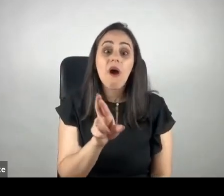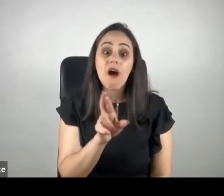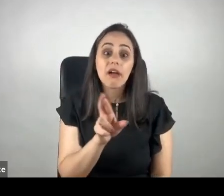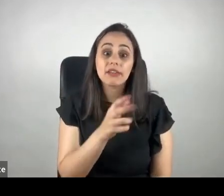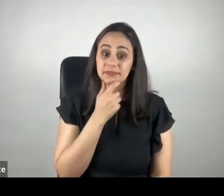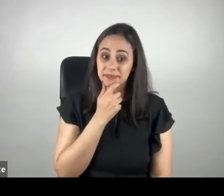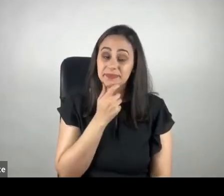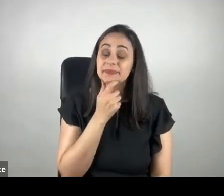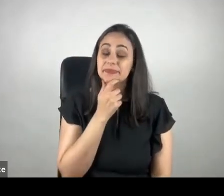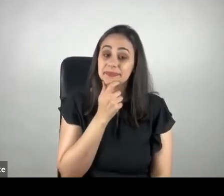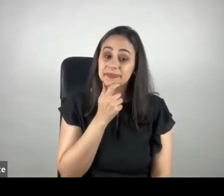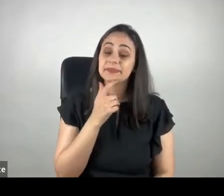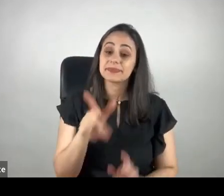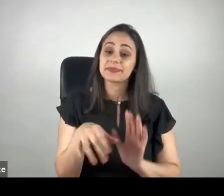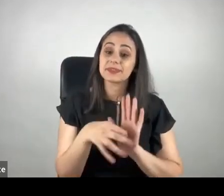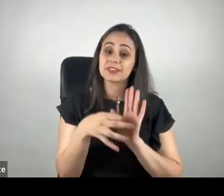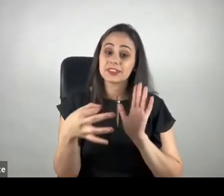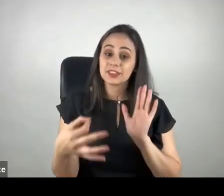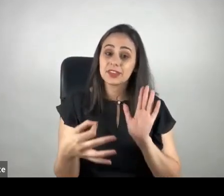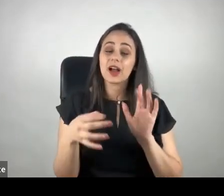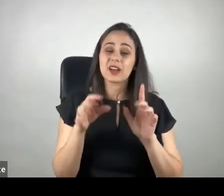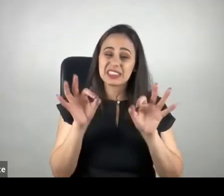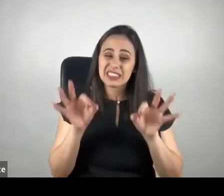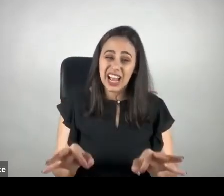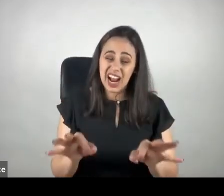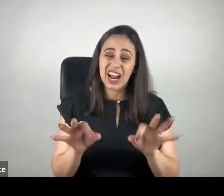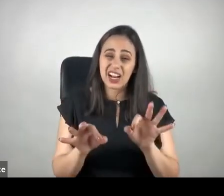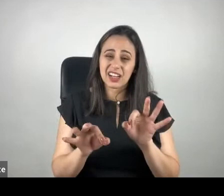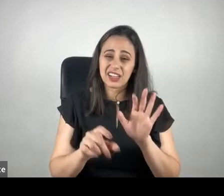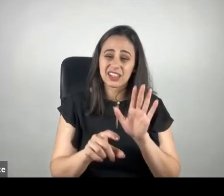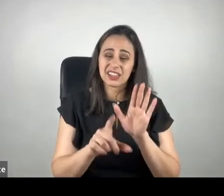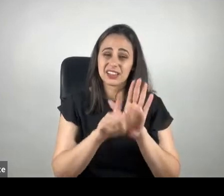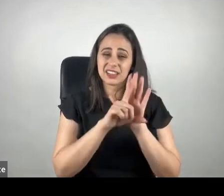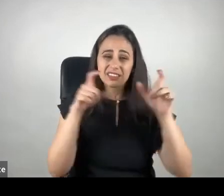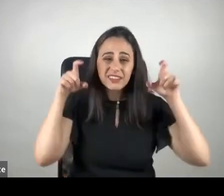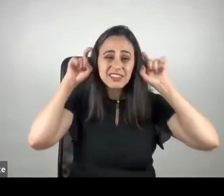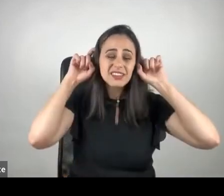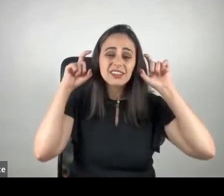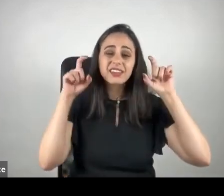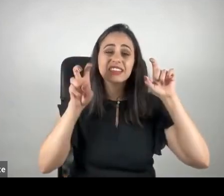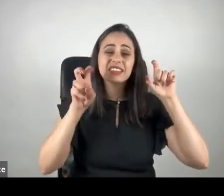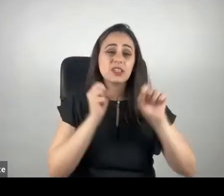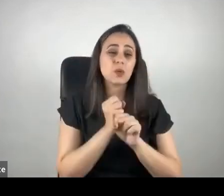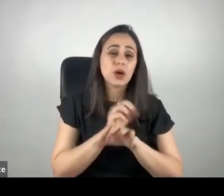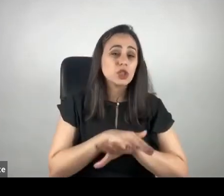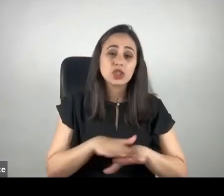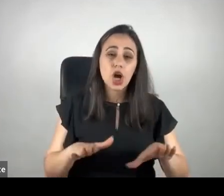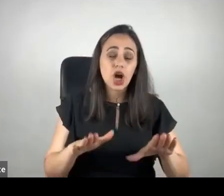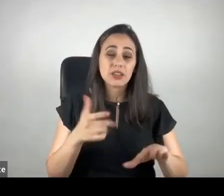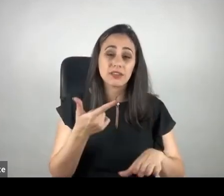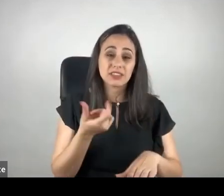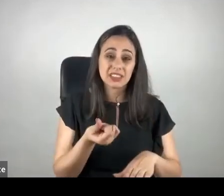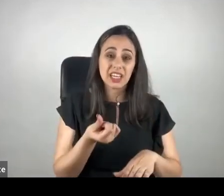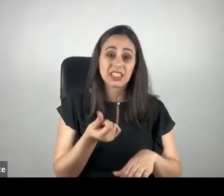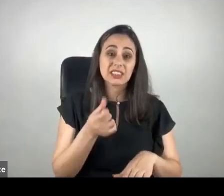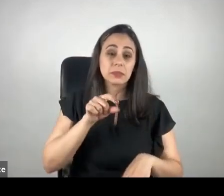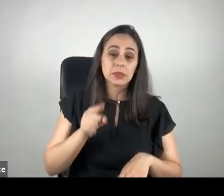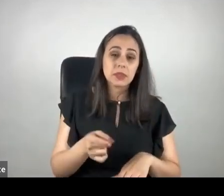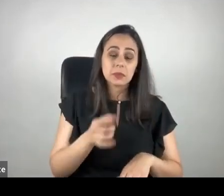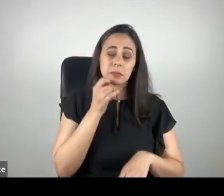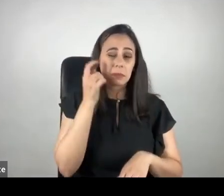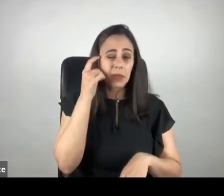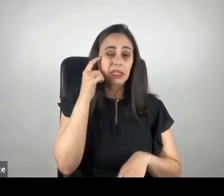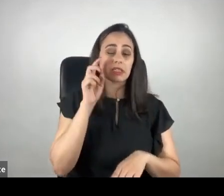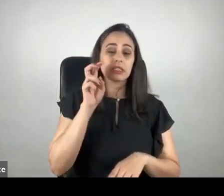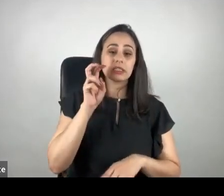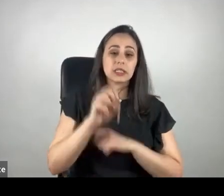sendo que a sugestão, a vida útil legal do aparelho auditivo é 5 anos. Então, a cada